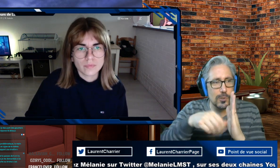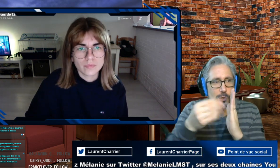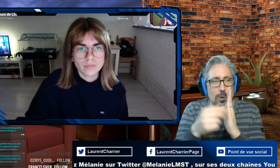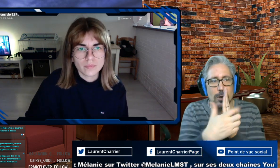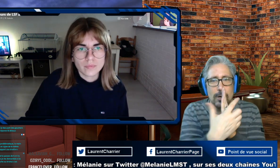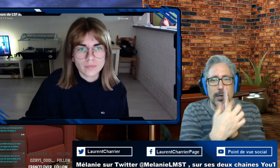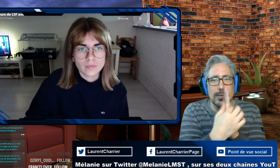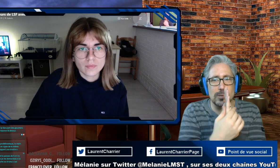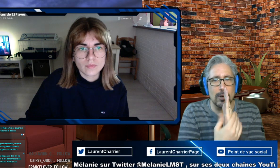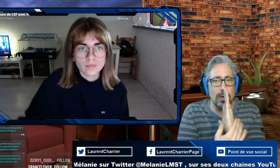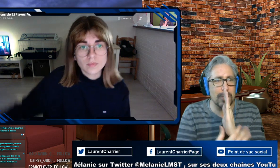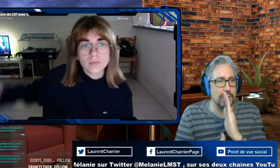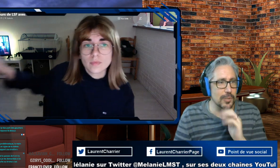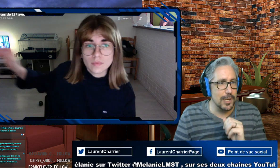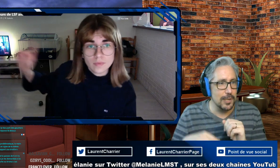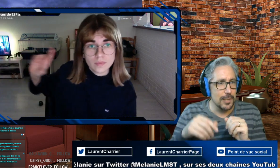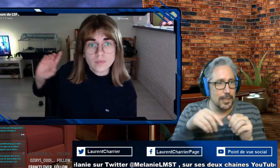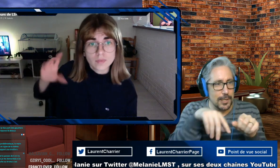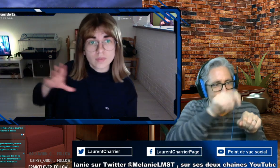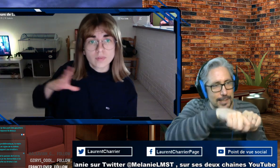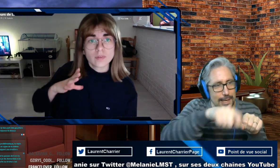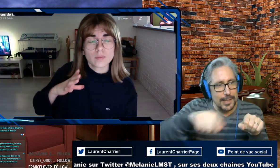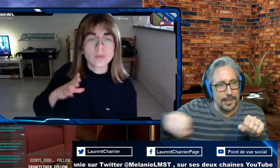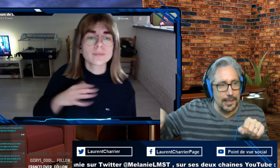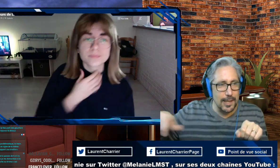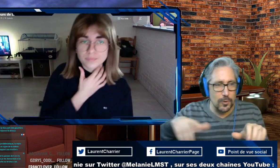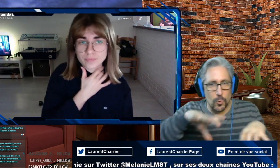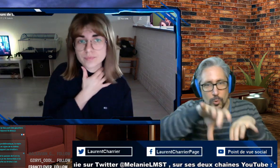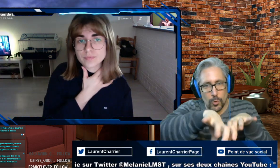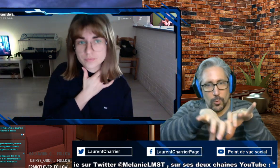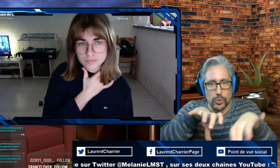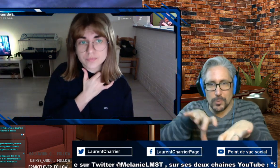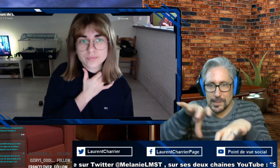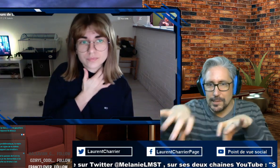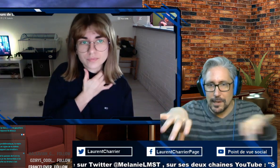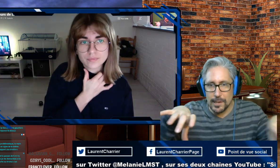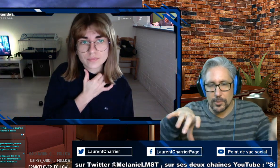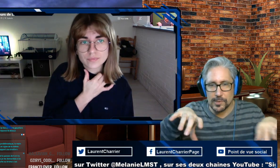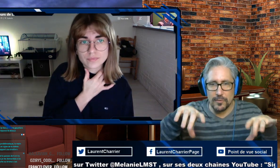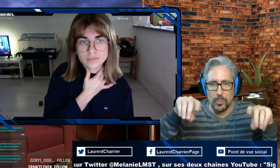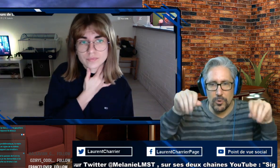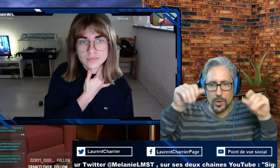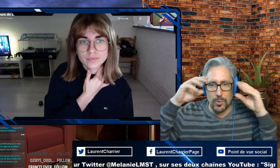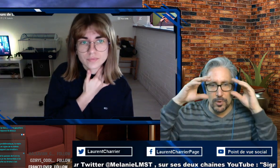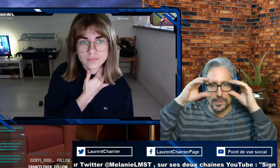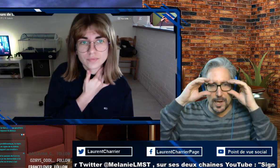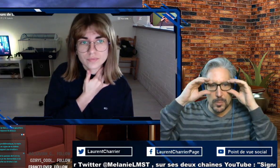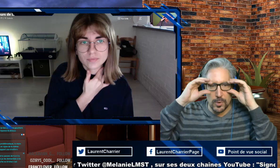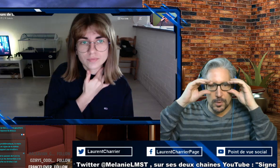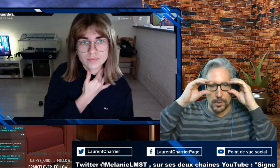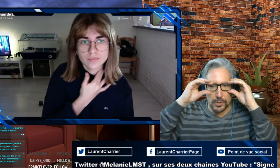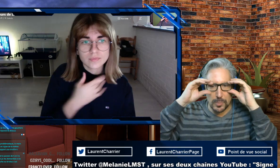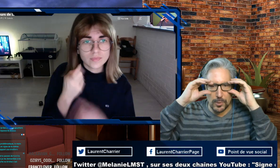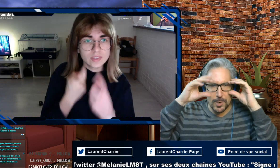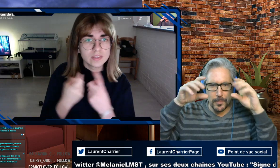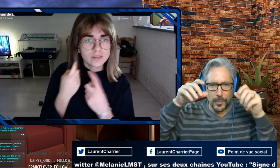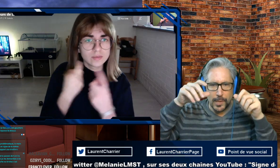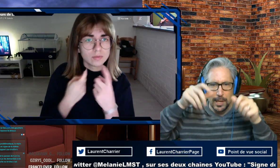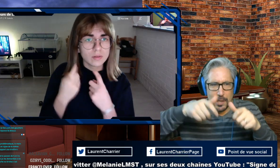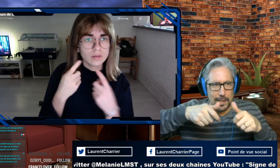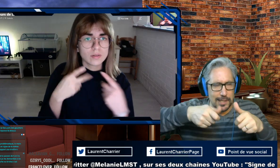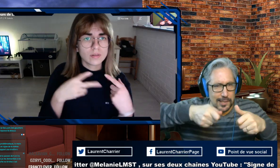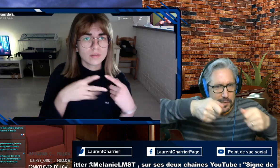dates sur comme un agenda et tac tac oui. Tac tac on choisit les trucs, ça fait un peu comme time je sais pas